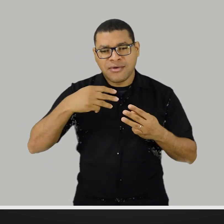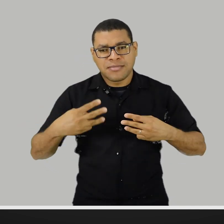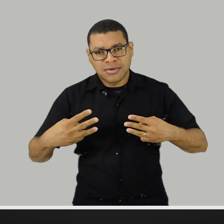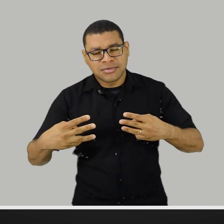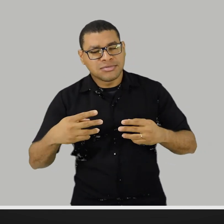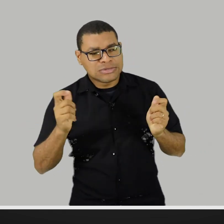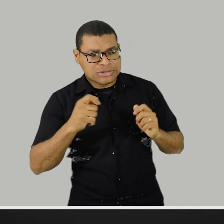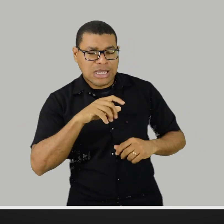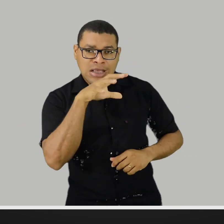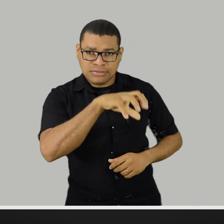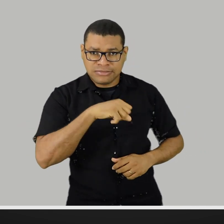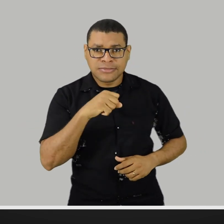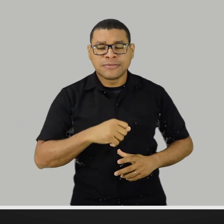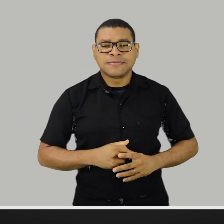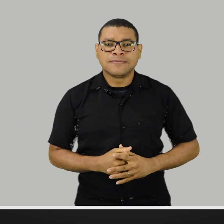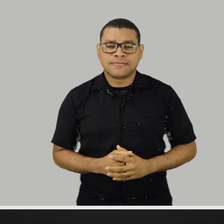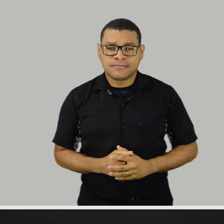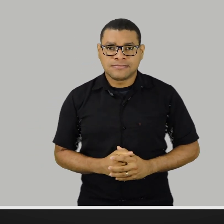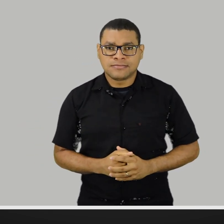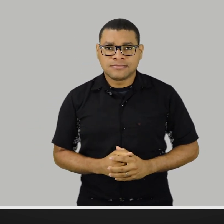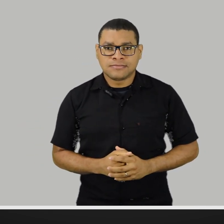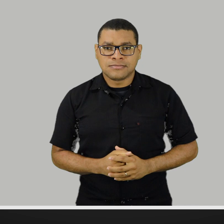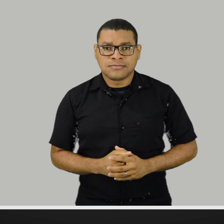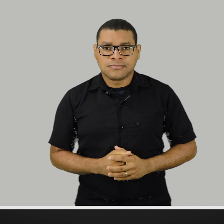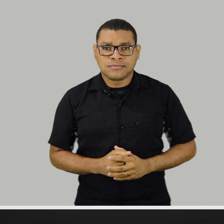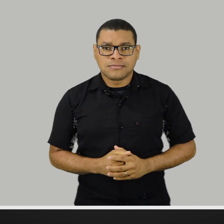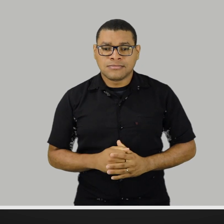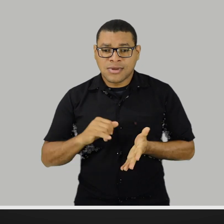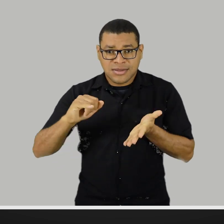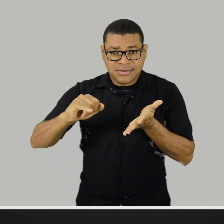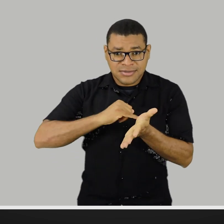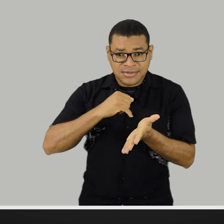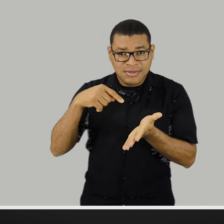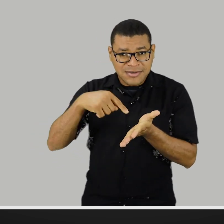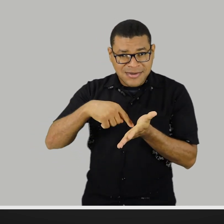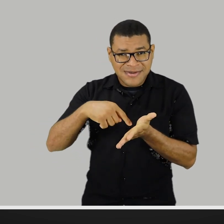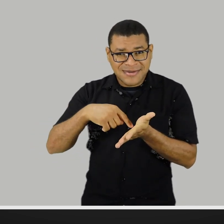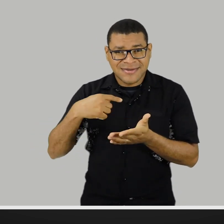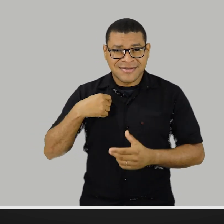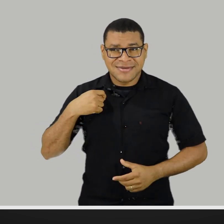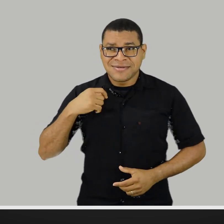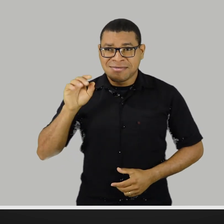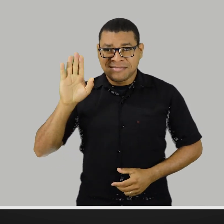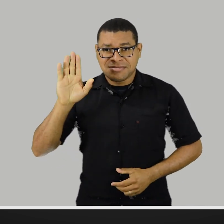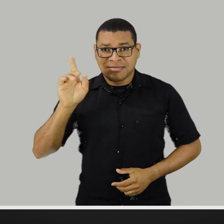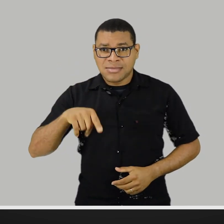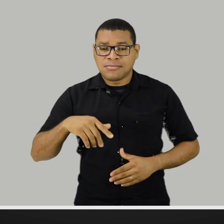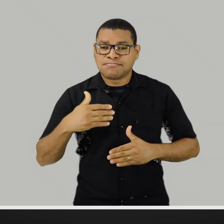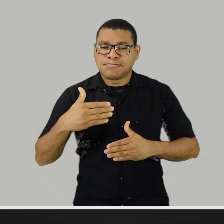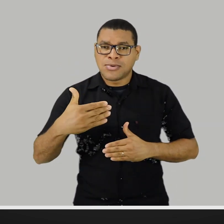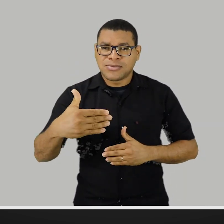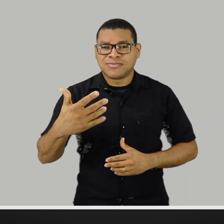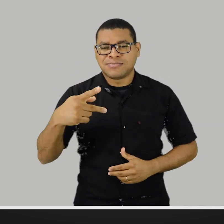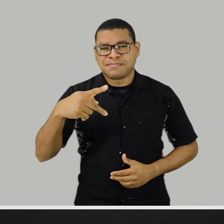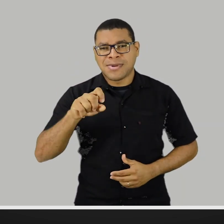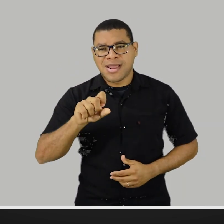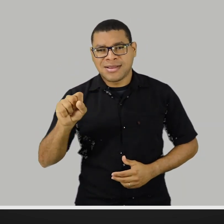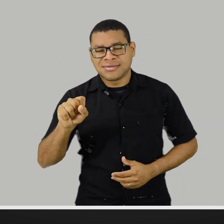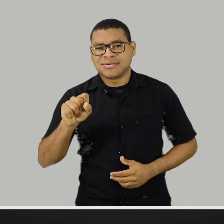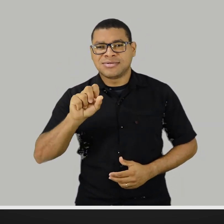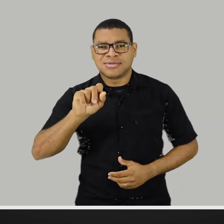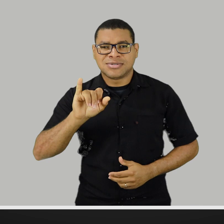inscrição quatro a inscrição do candidato nos processos seletivos do siso implica o conhecimento